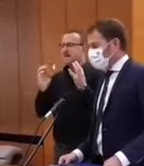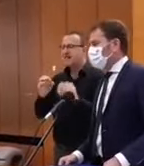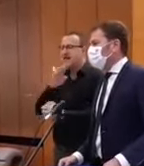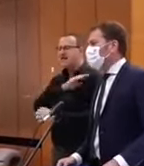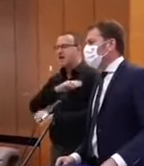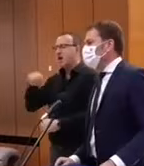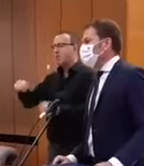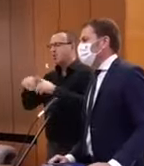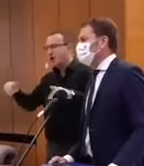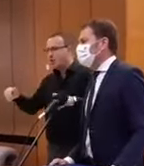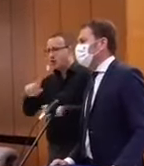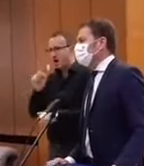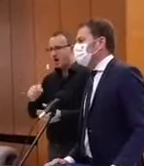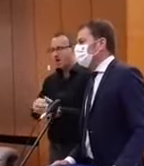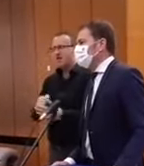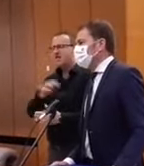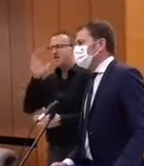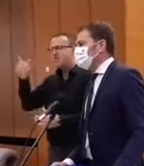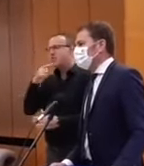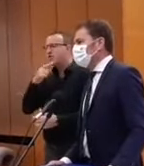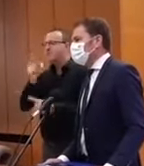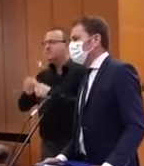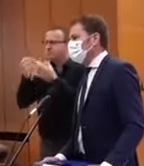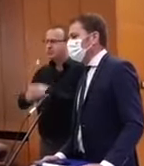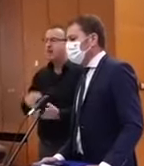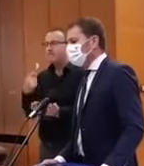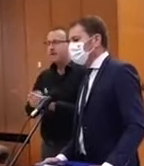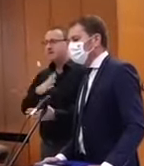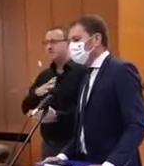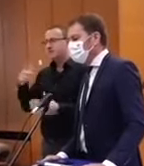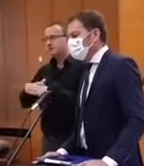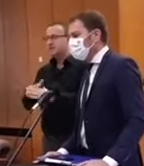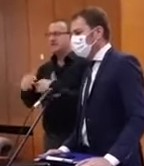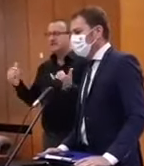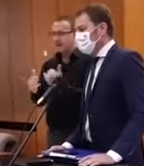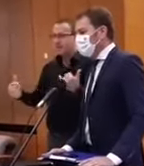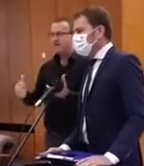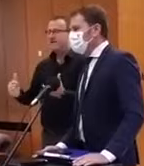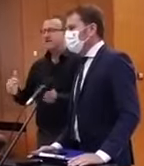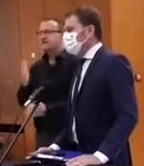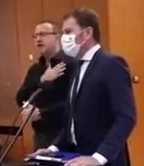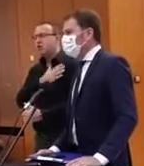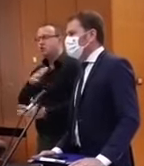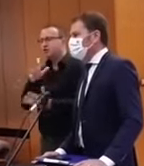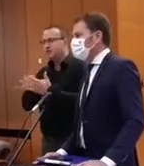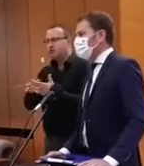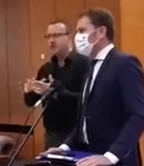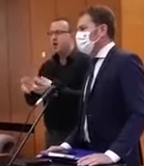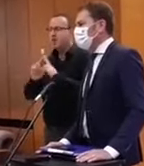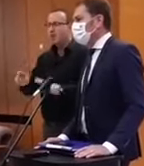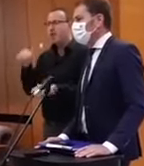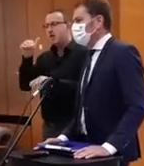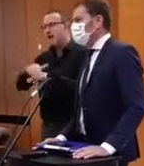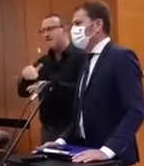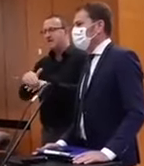Čo nebudem hovoriť o konkrétnostiach, platí to, že chceme zabezpečiť, aby spravodliví, statoční vyšetrovateľia mohli ísť na tých